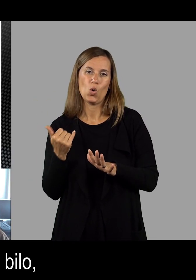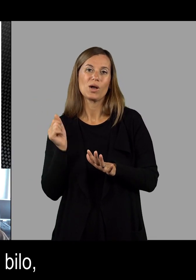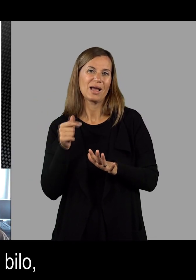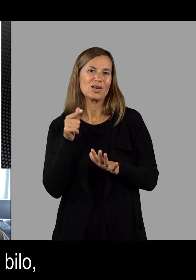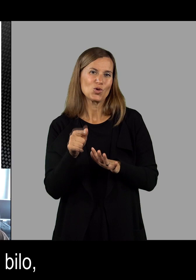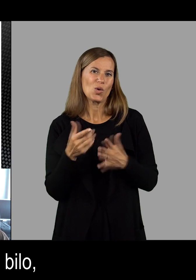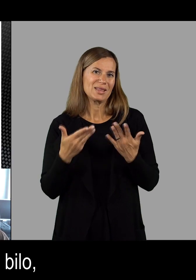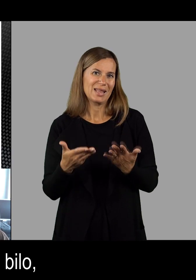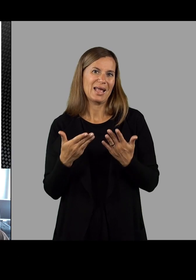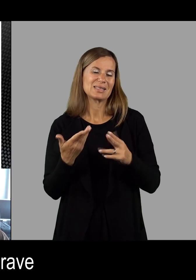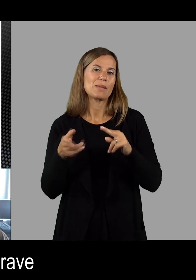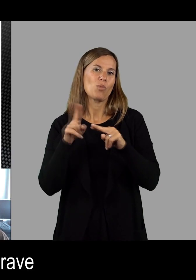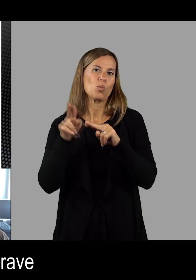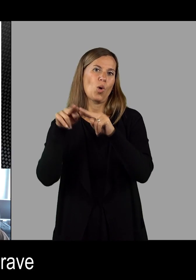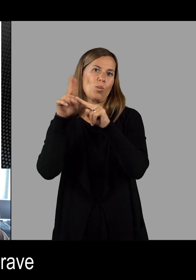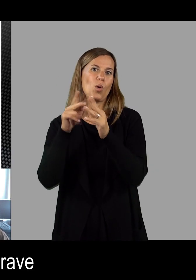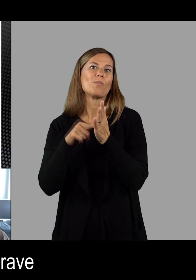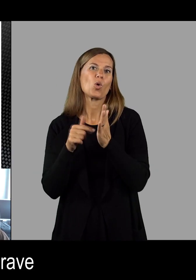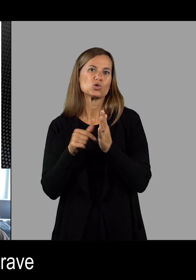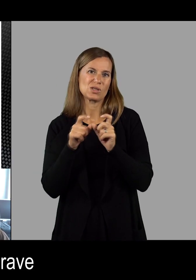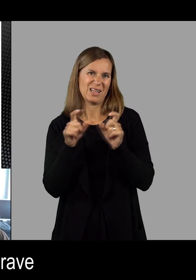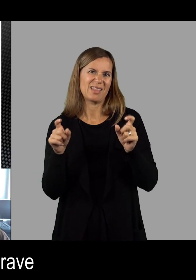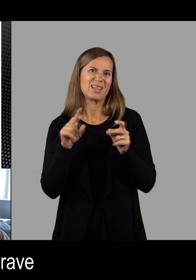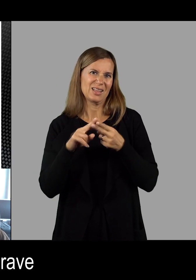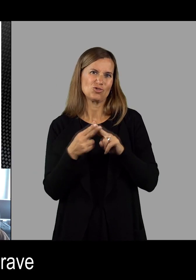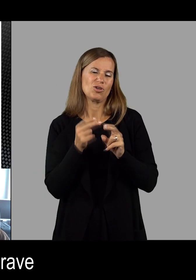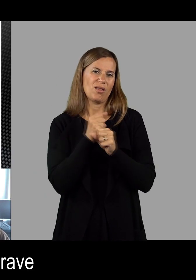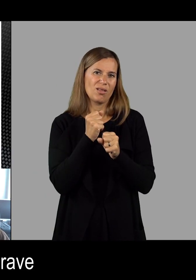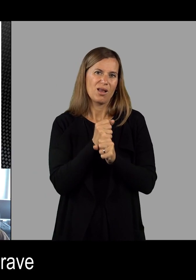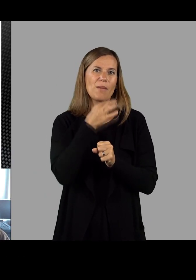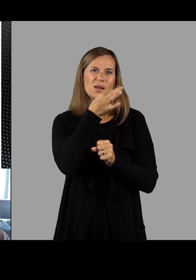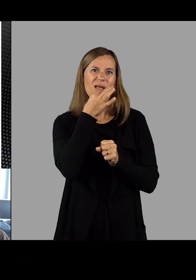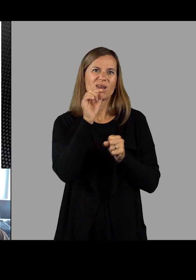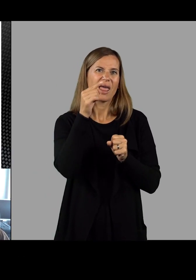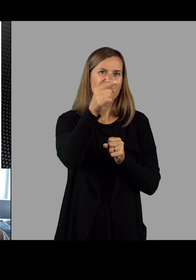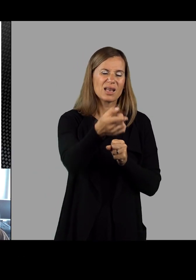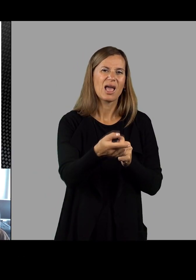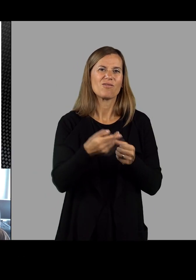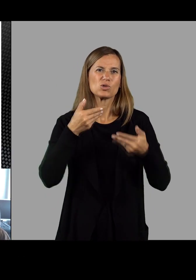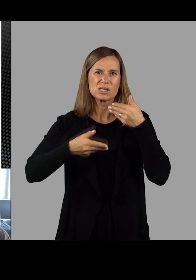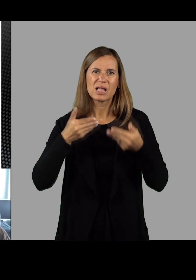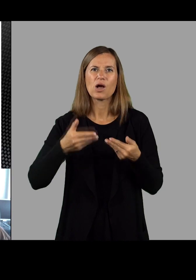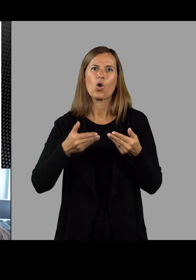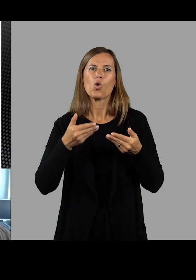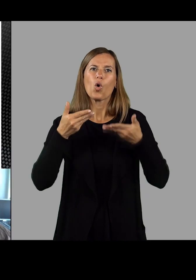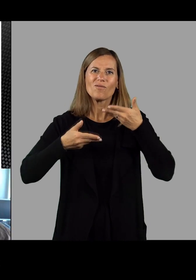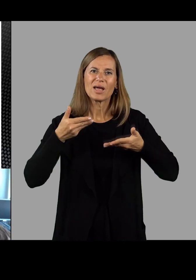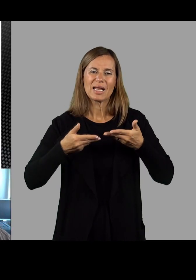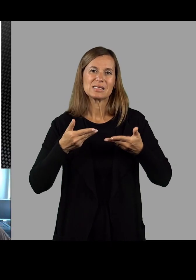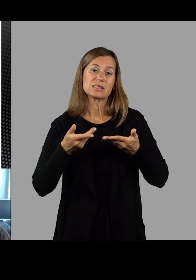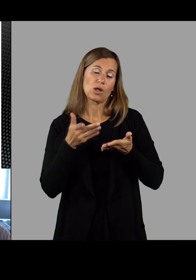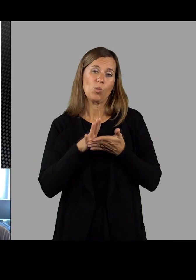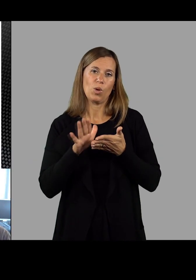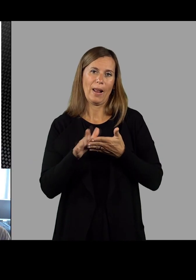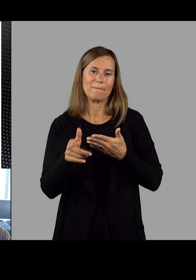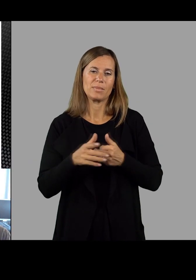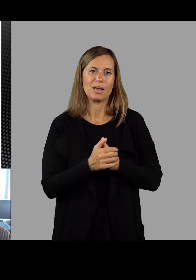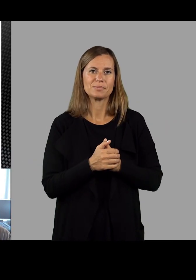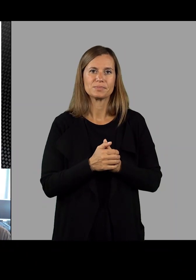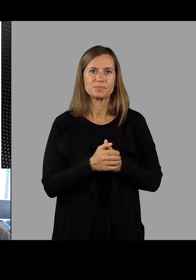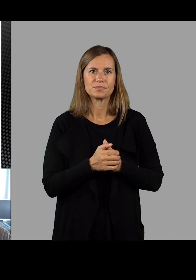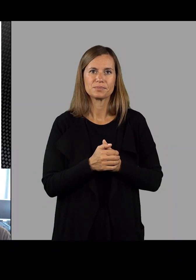te platforme danes vse bolj pogosto zaradi narave dela, predavanj, nadaljave, sestankov, konferenc in podobno